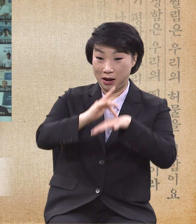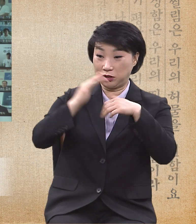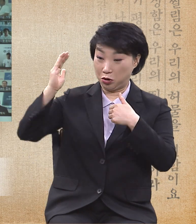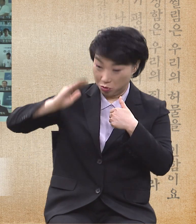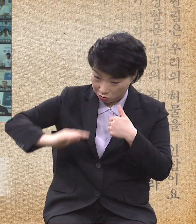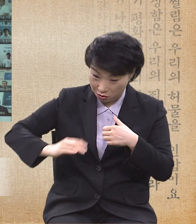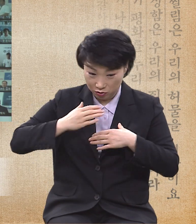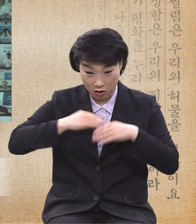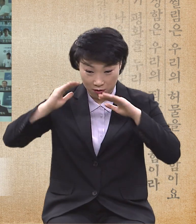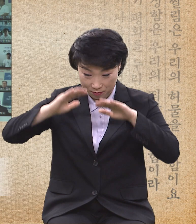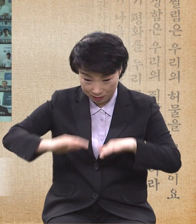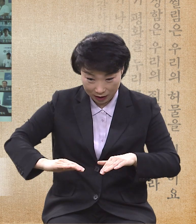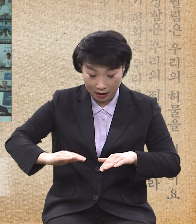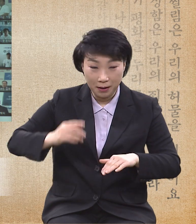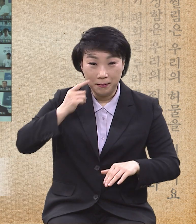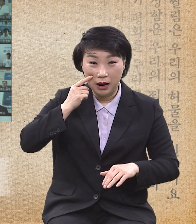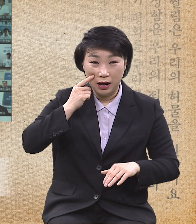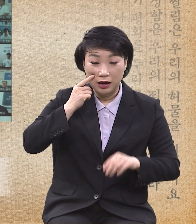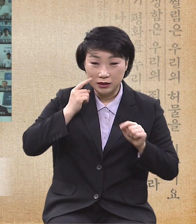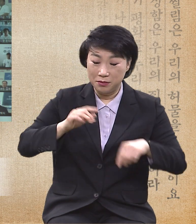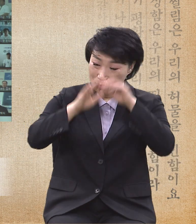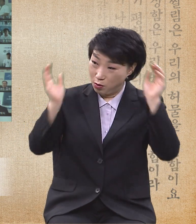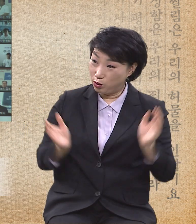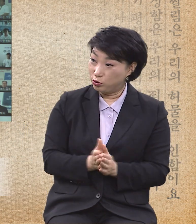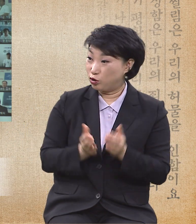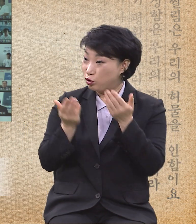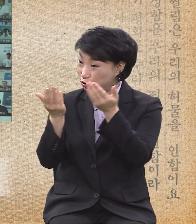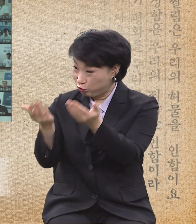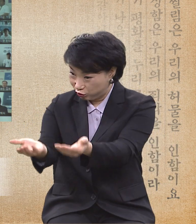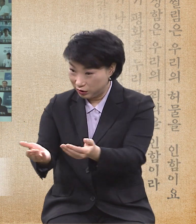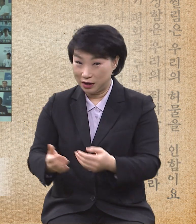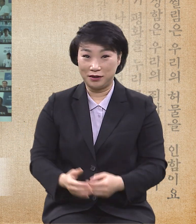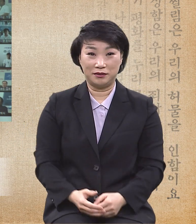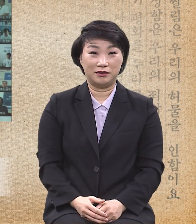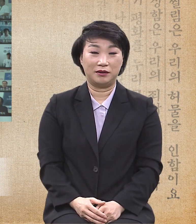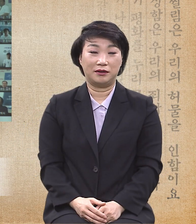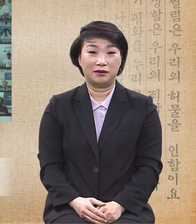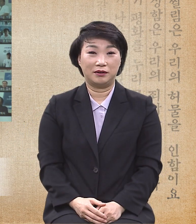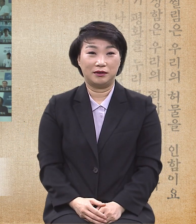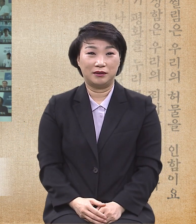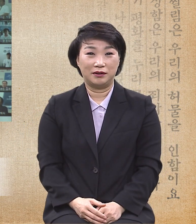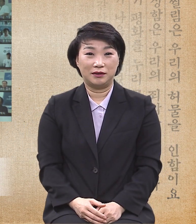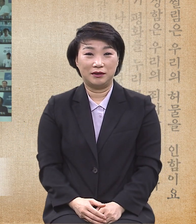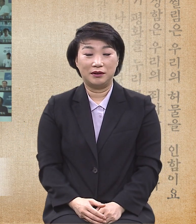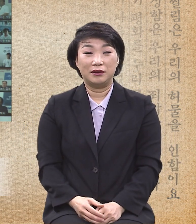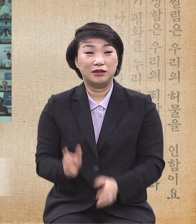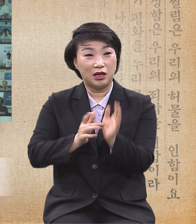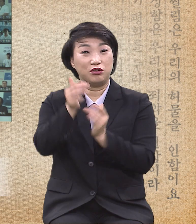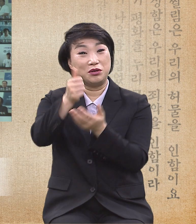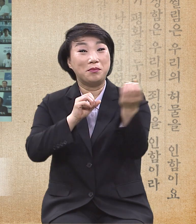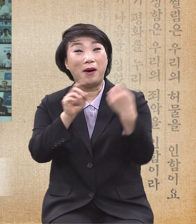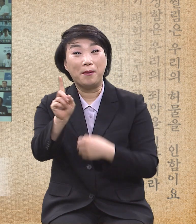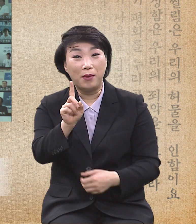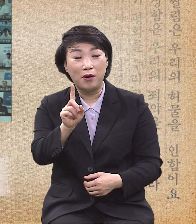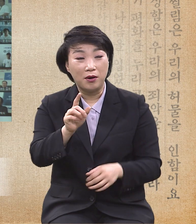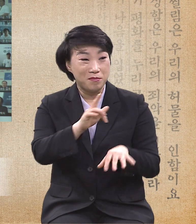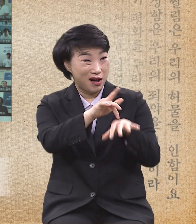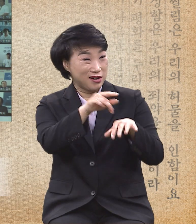엎드려 경배하면 이 모든 것을 내게 주리라. 이 예수께서